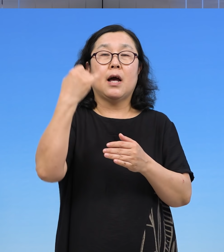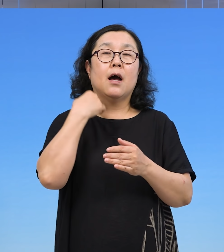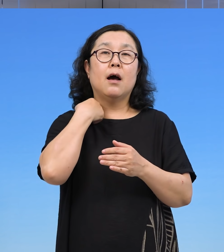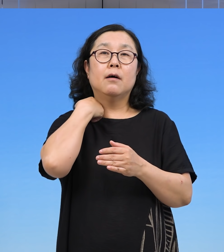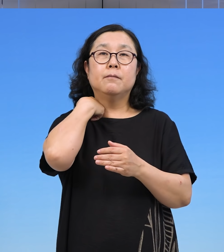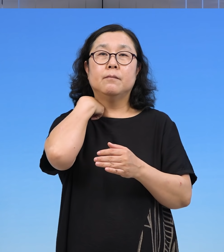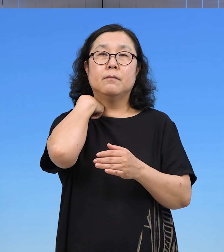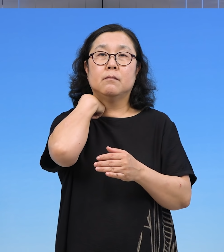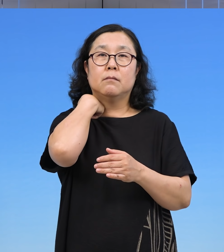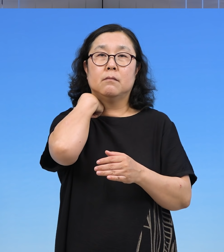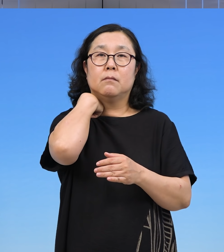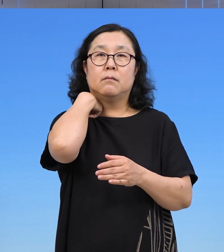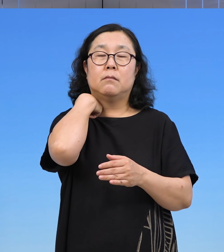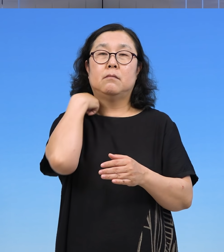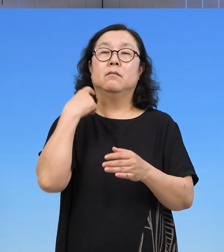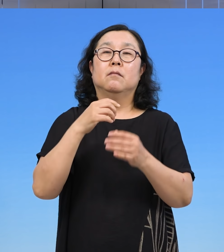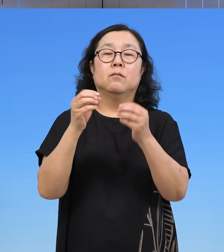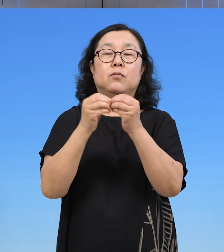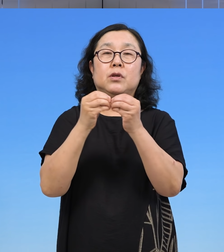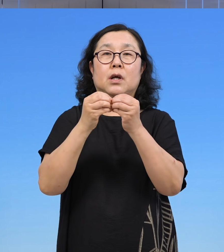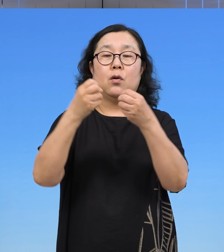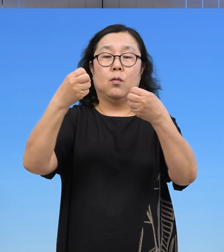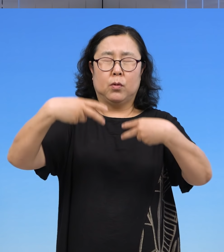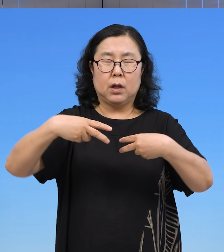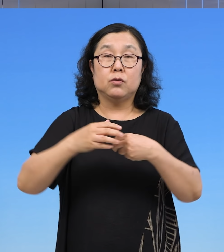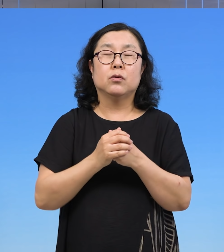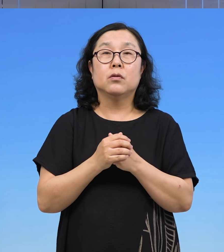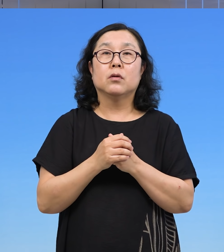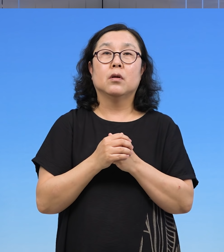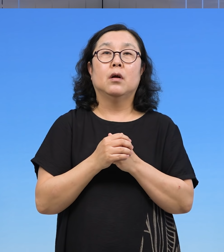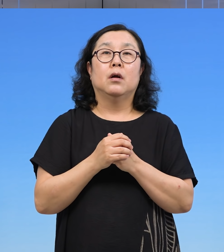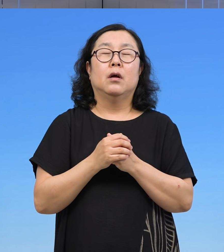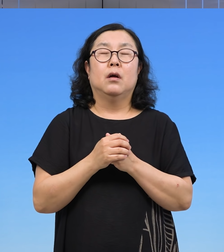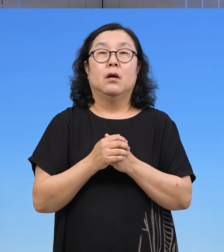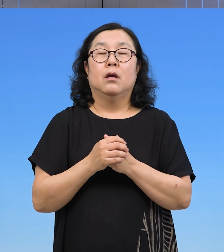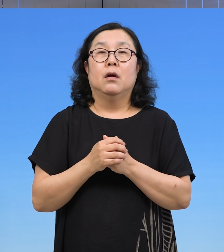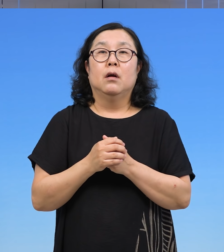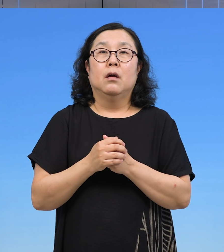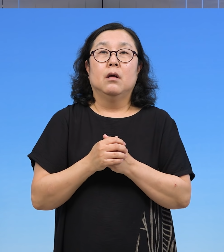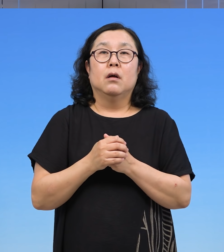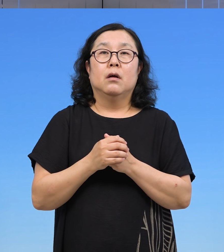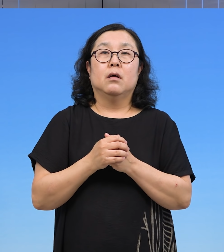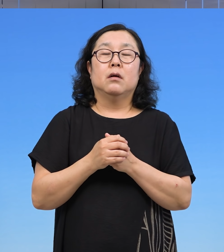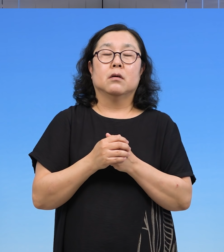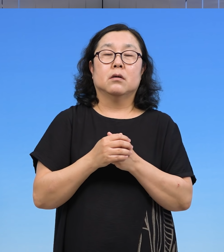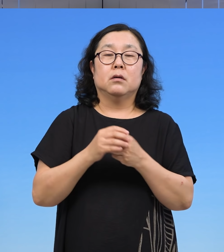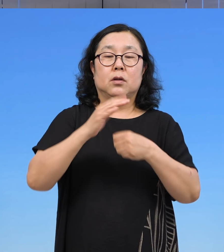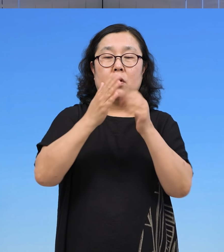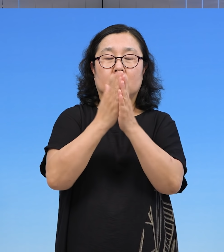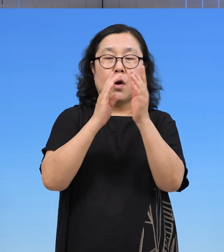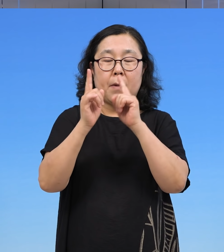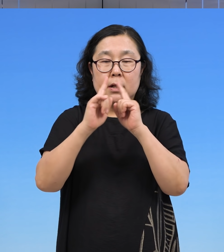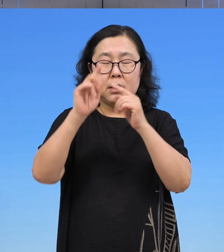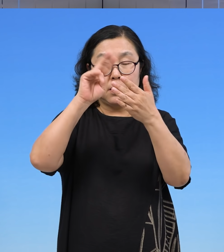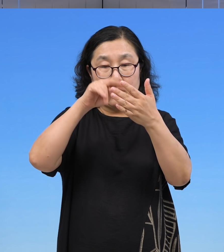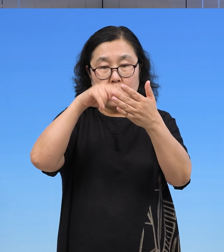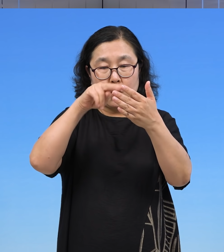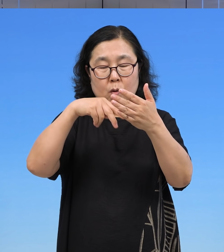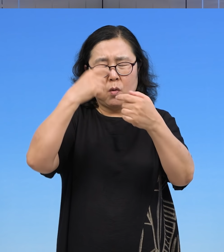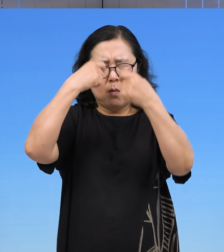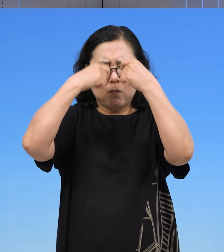보내준 것 만나서 해준 것도 아니고 그 글자 몇 자를 읽고 소리를 내어 너무 많이 울었다고 하는 이런 일도